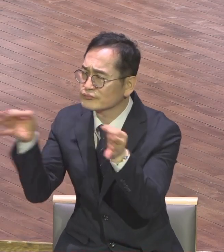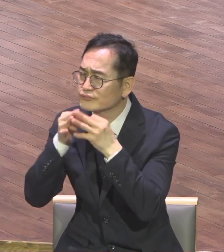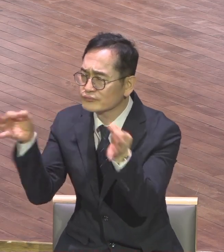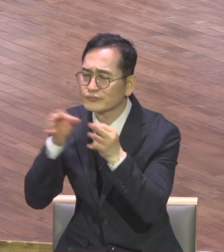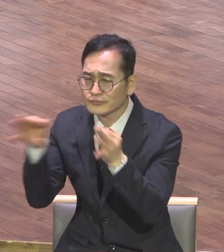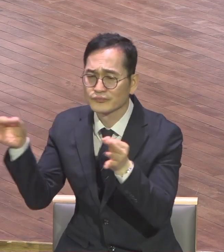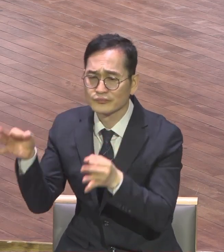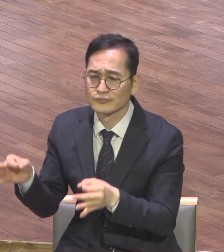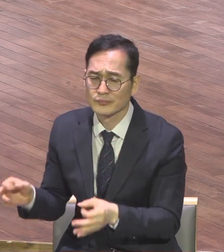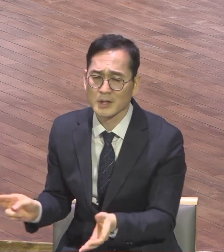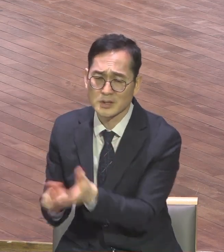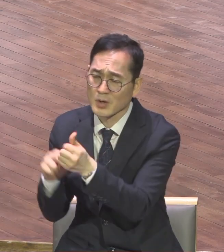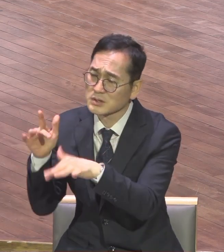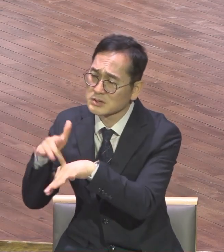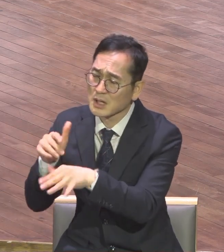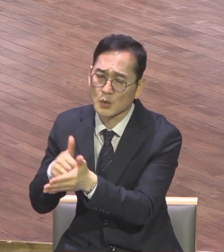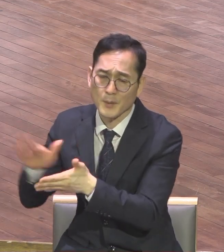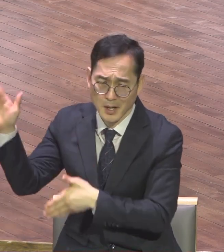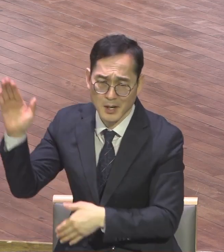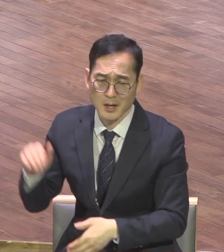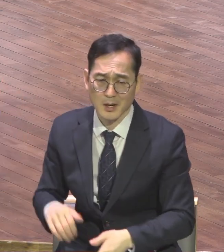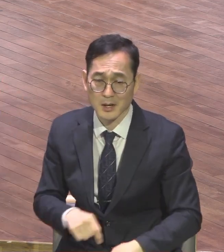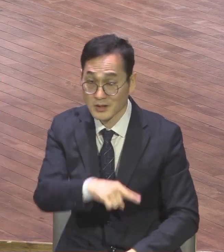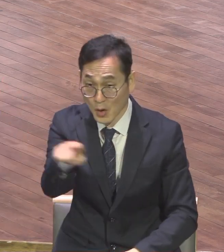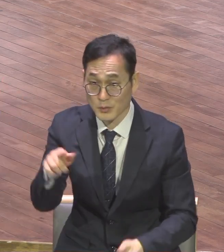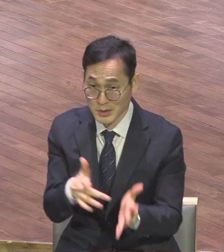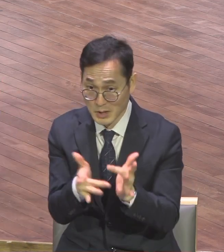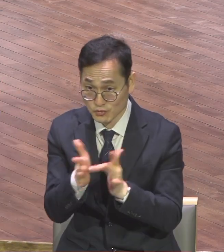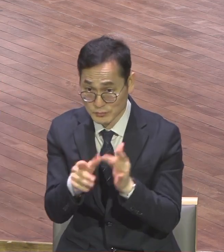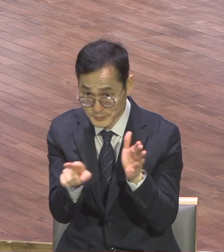지금. 근데 교회 다니는 여러분 말하면 역사 안 나겠어요?